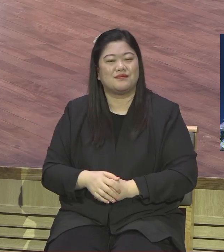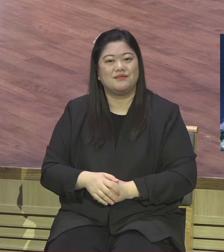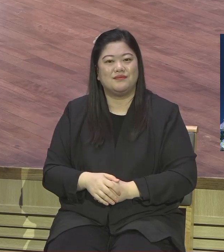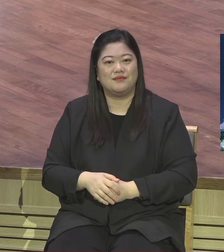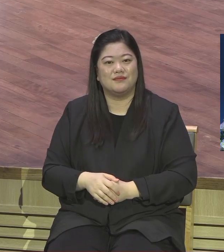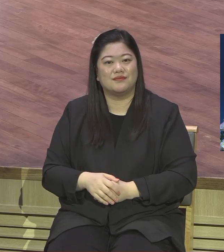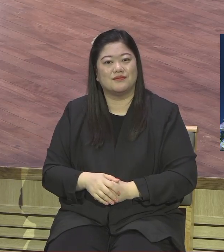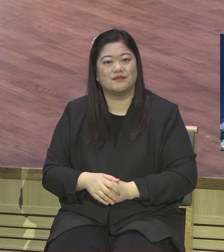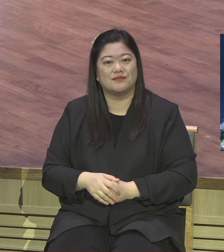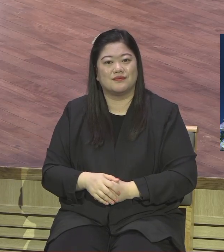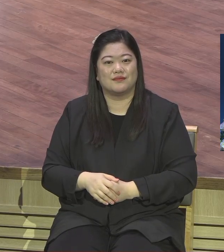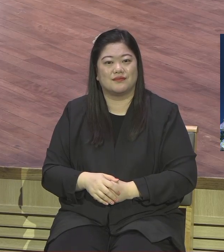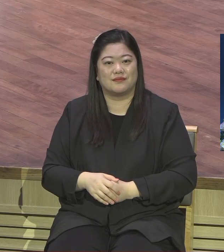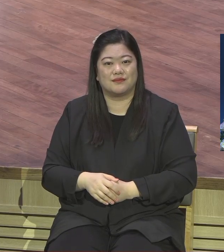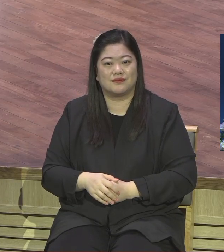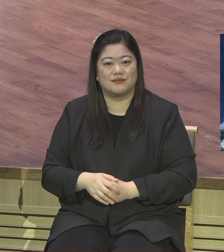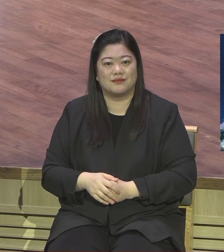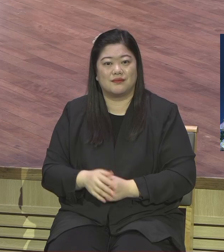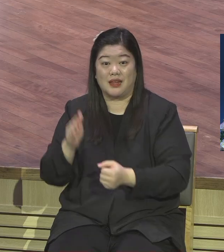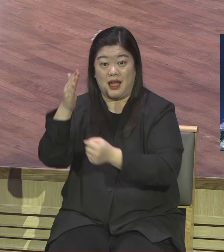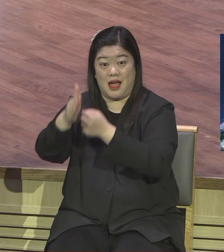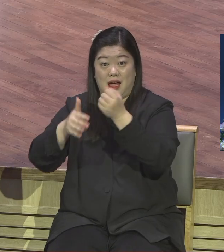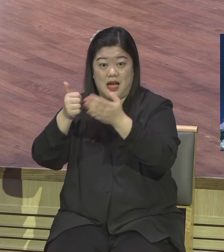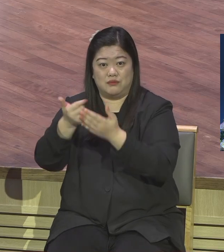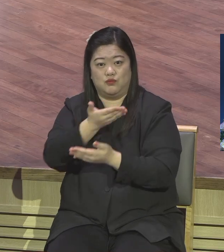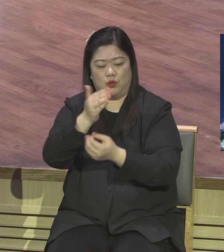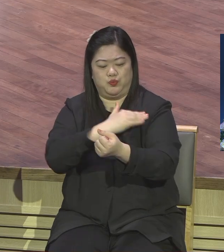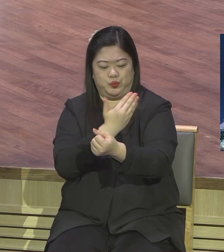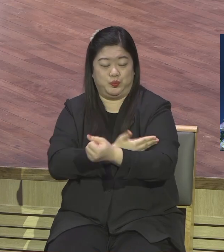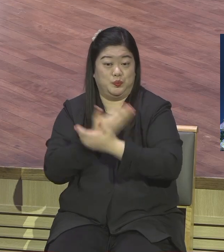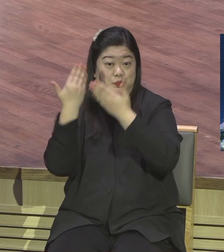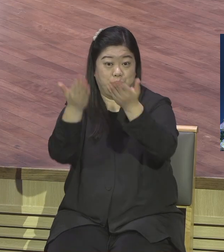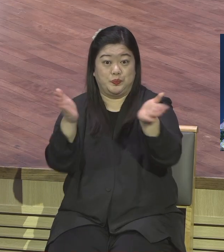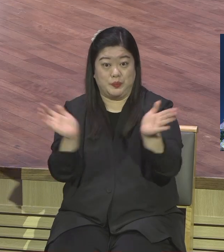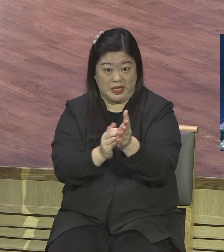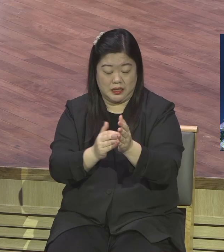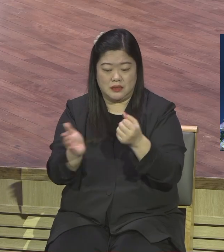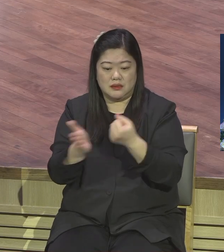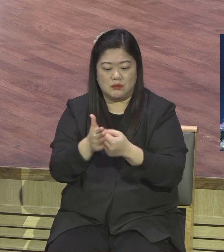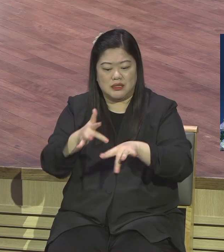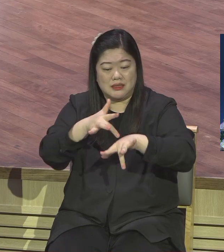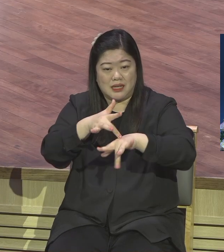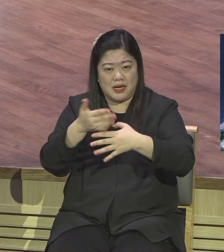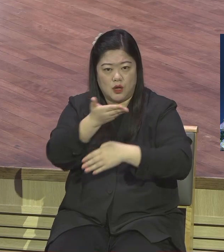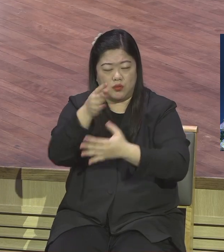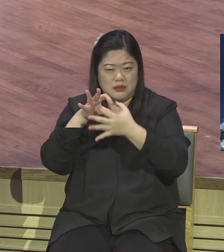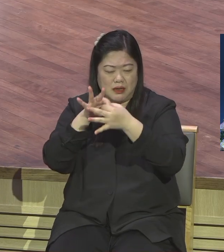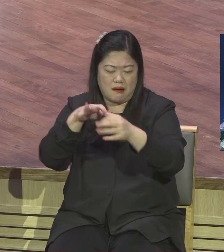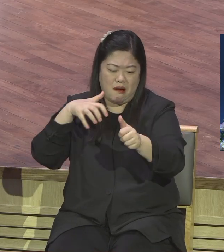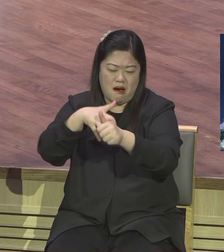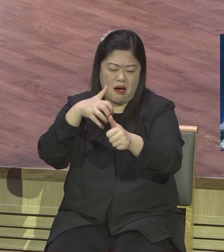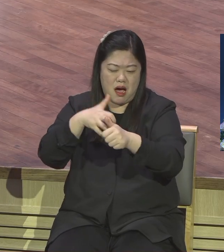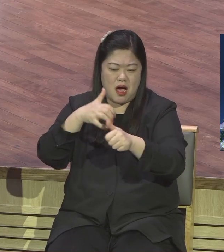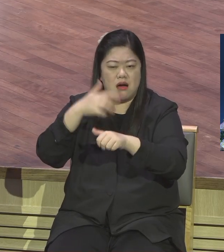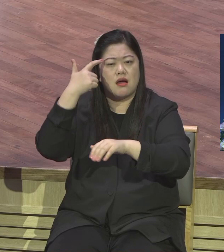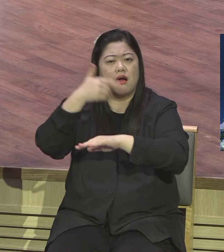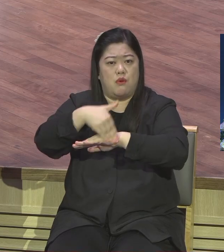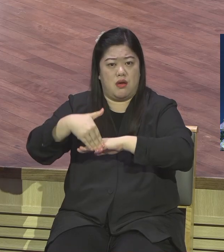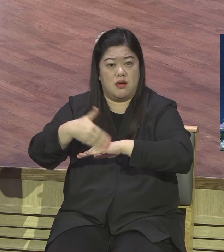주었기 때문에 결단코 결단코의 허감 권세가 죽음의 권세 예수 그리스도의 은약 앞에